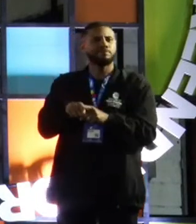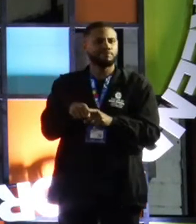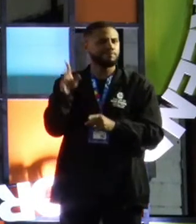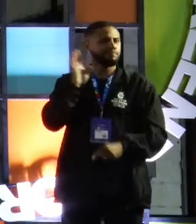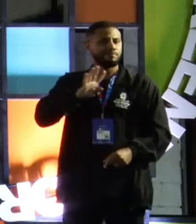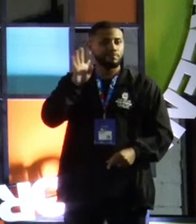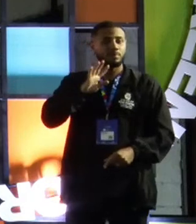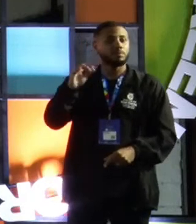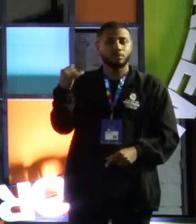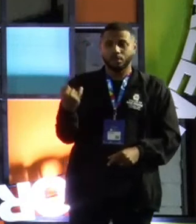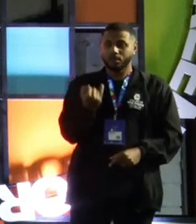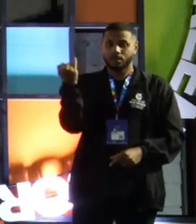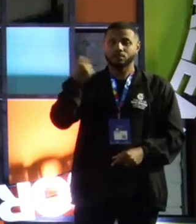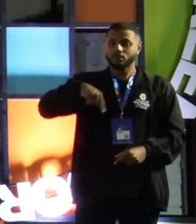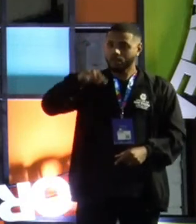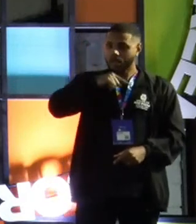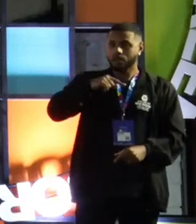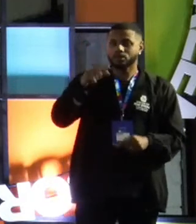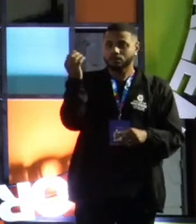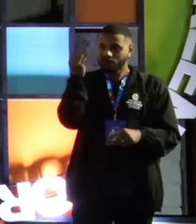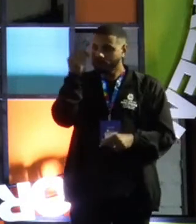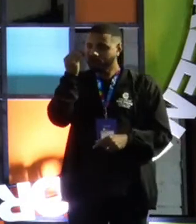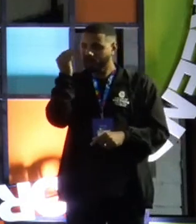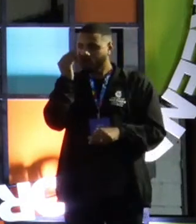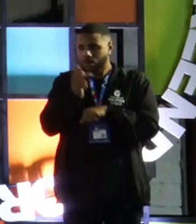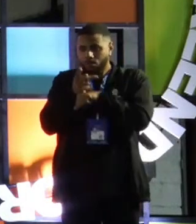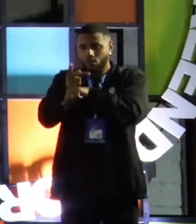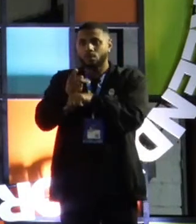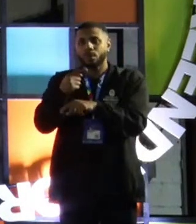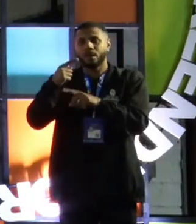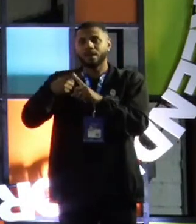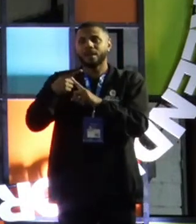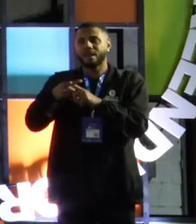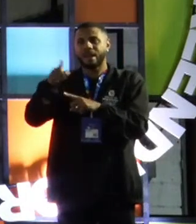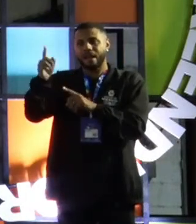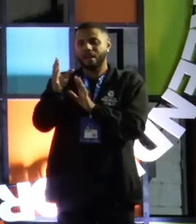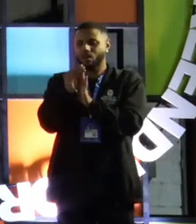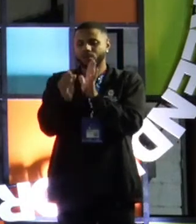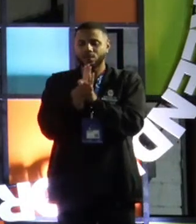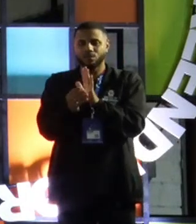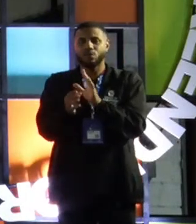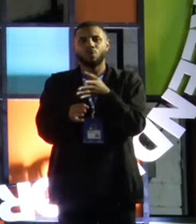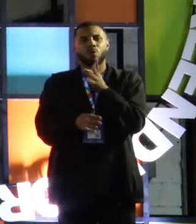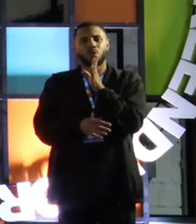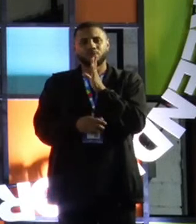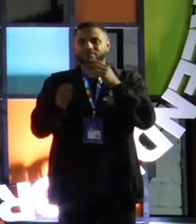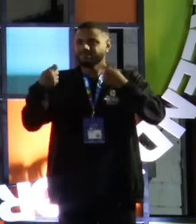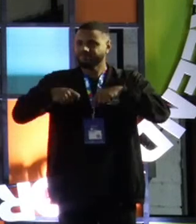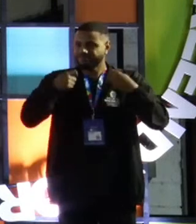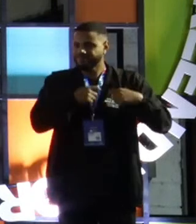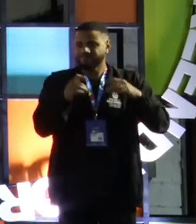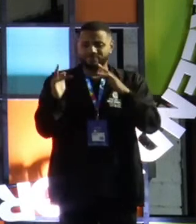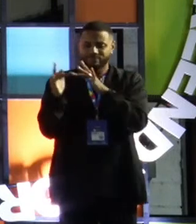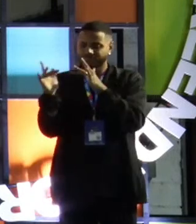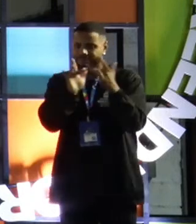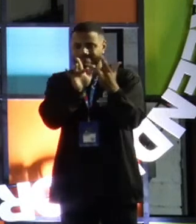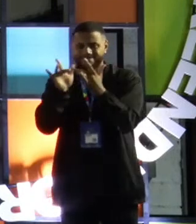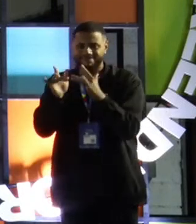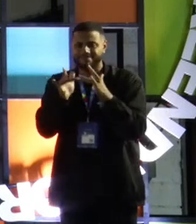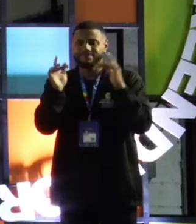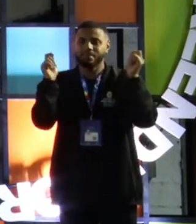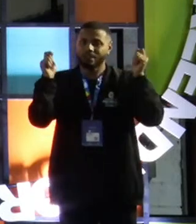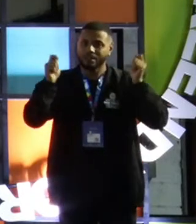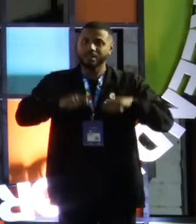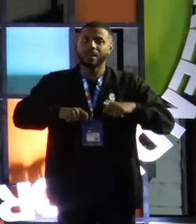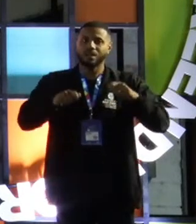vocês fazerem isso daqui? Porque eles são o criador de conteúdo, eles são o público, eles conhecem o que eles precisam fazer